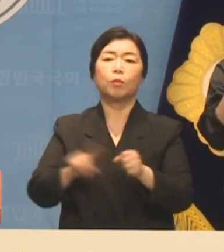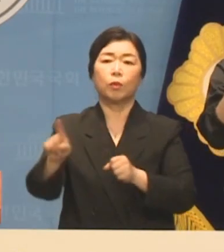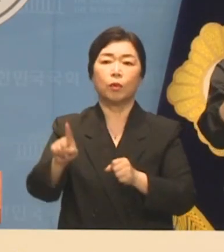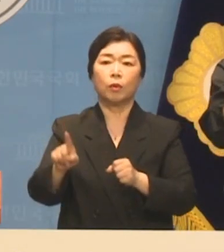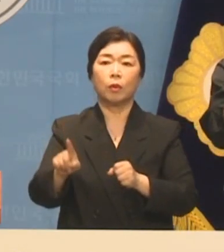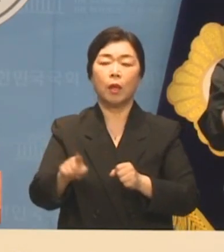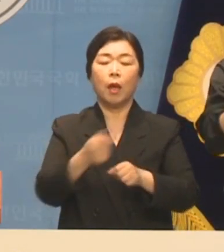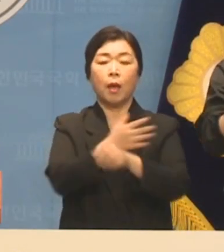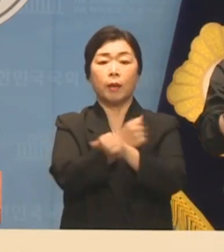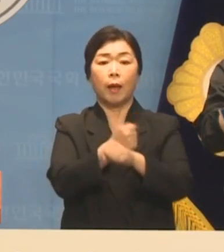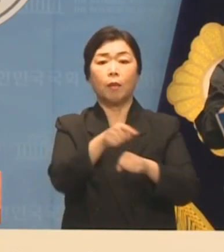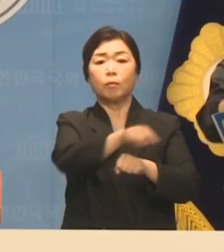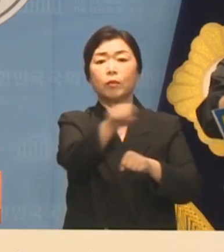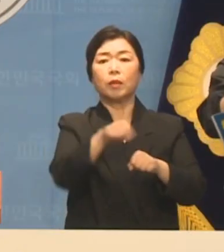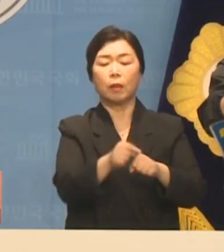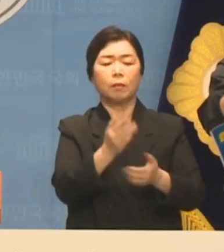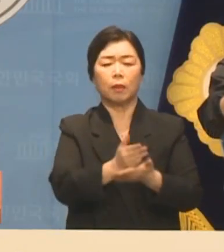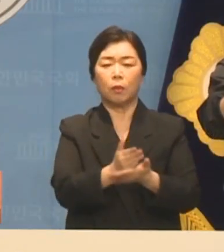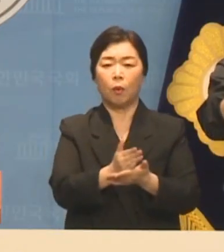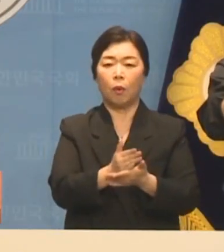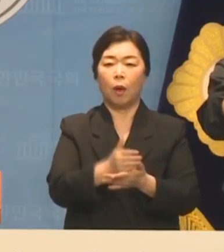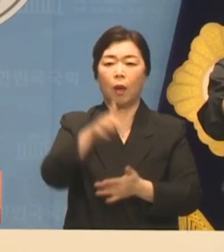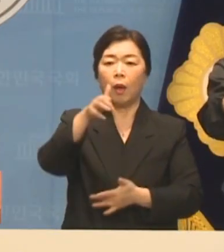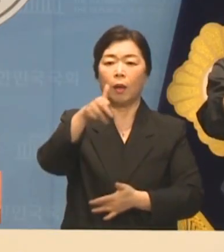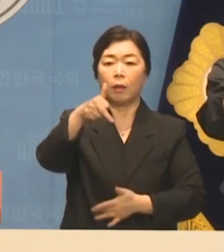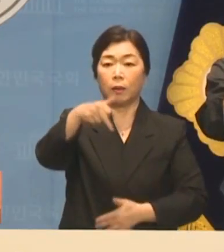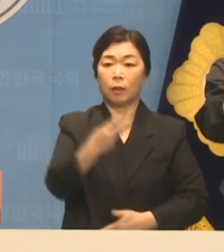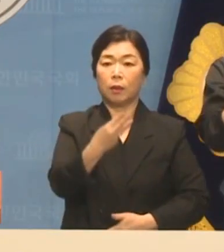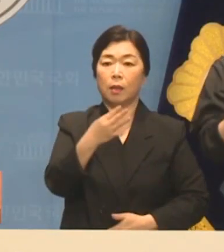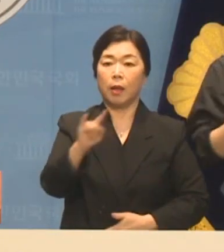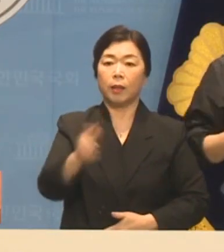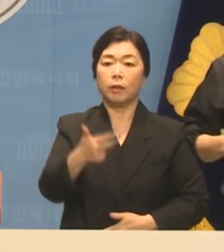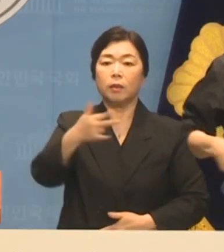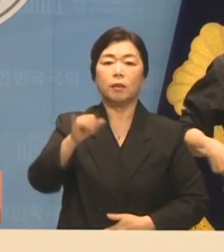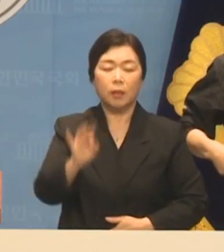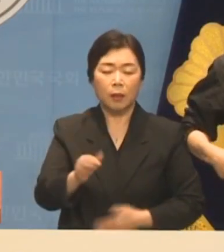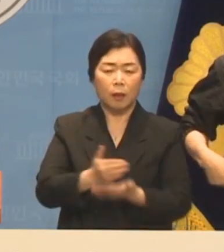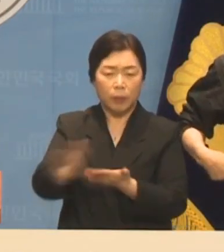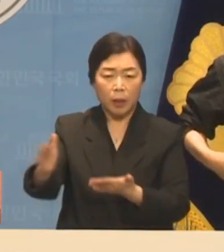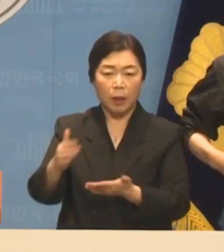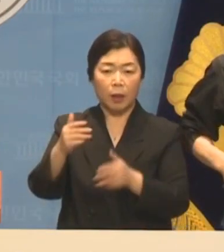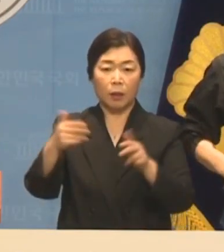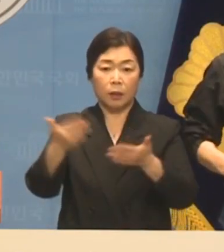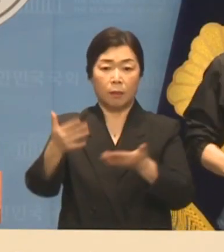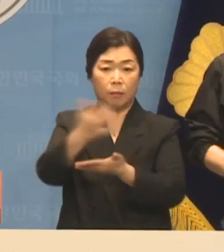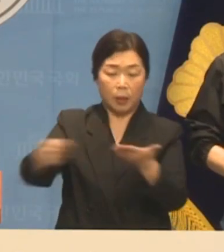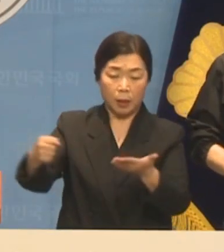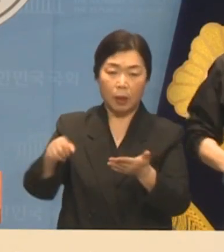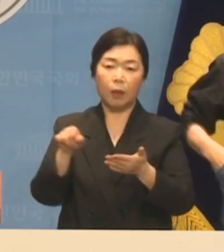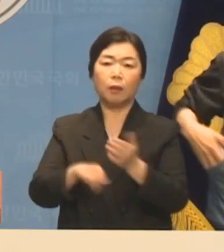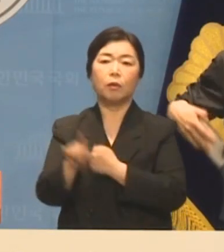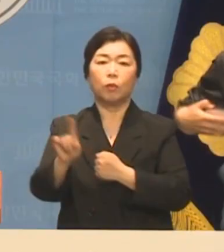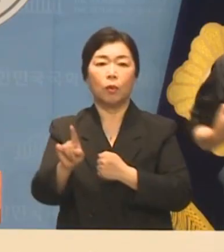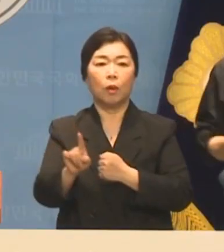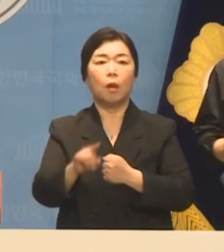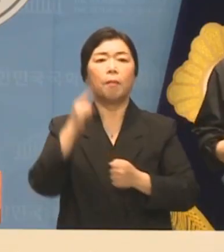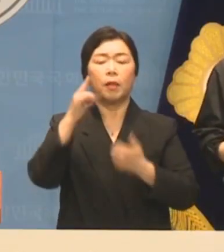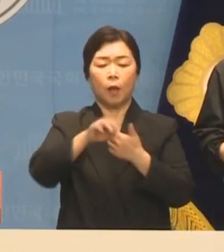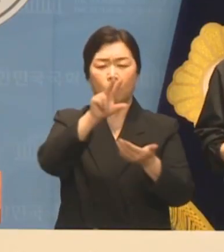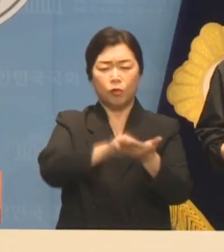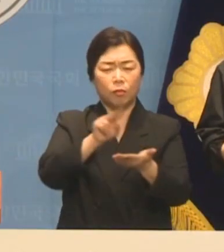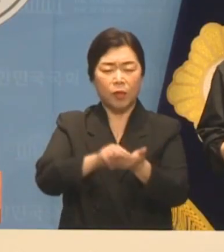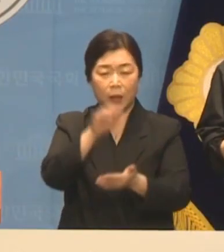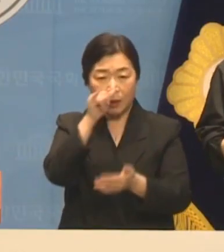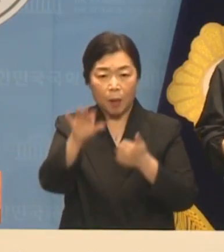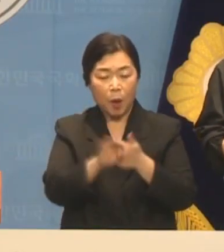부서합의서에서 삭제되고 클렌징은 오히려 배송인력 미확보에 따른 지속적인 배송 차질 등 구조적 사유가 있을 때